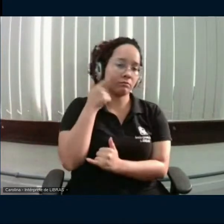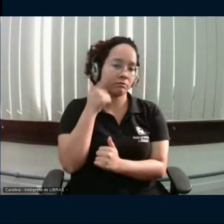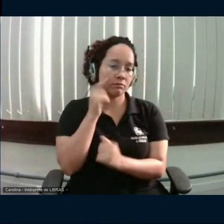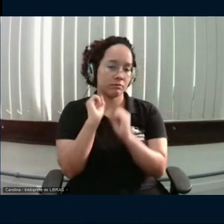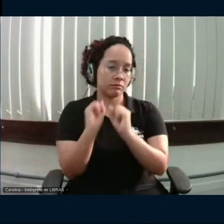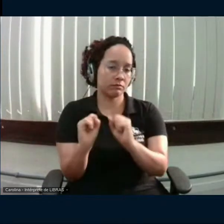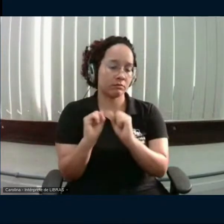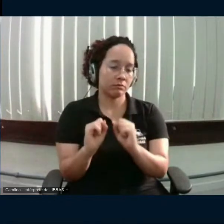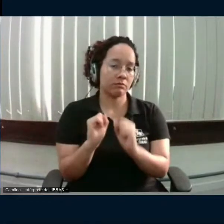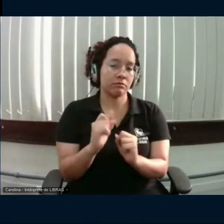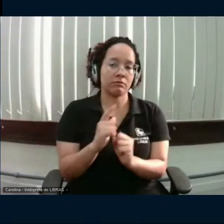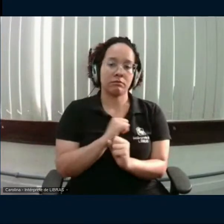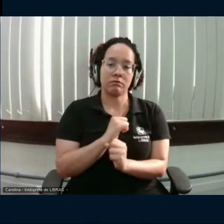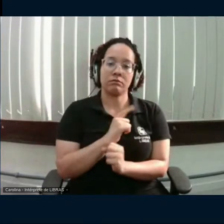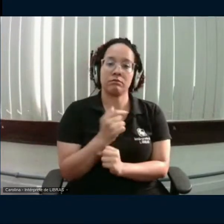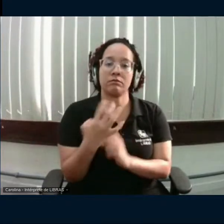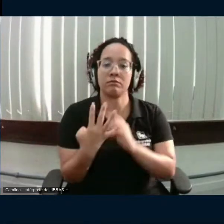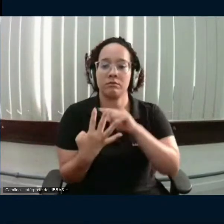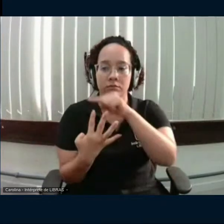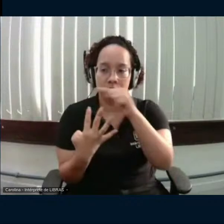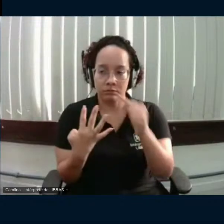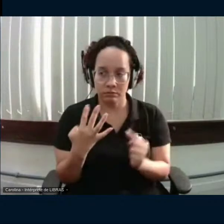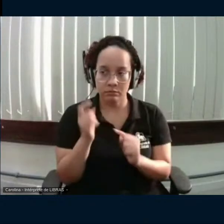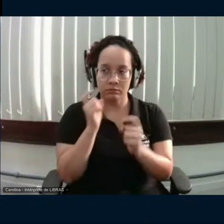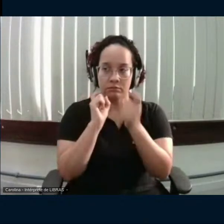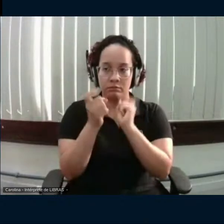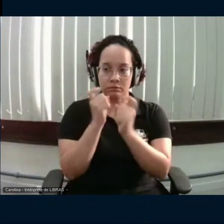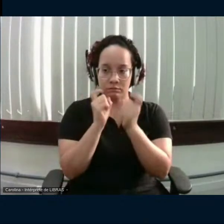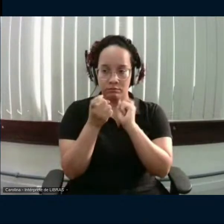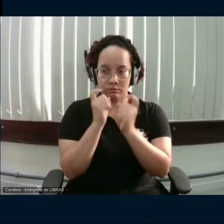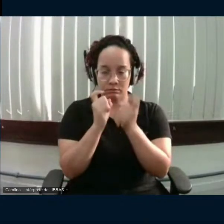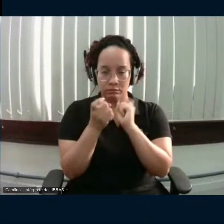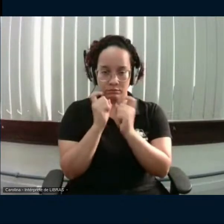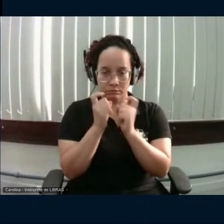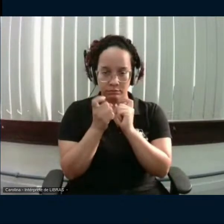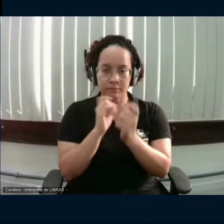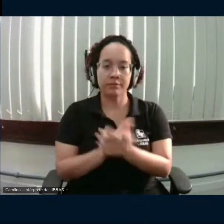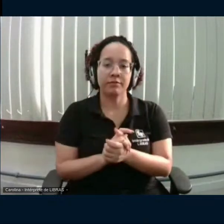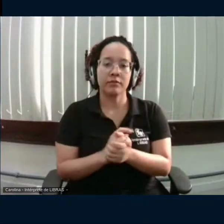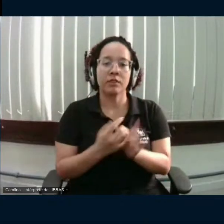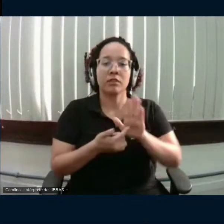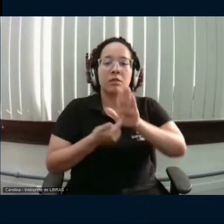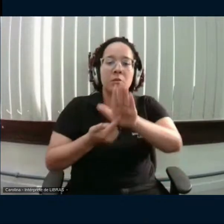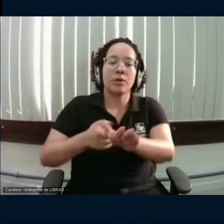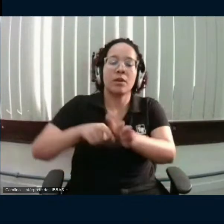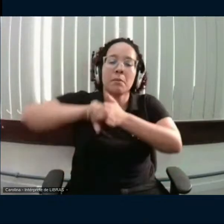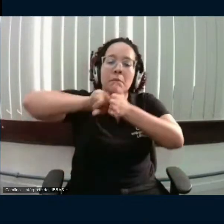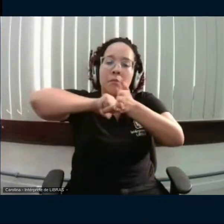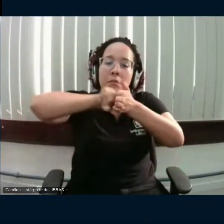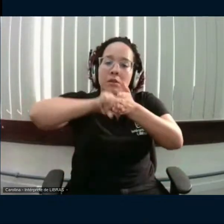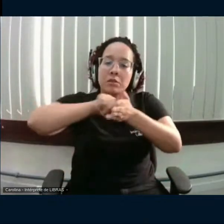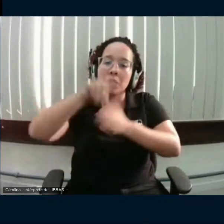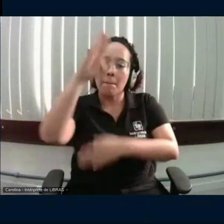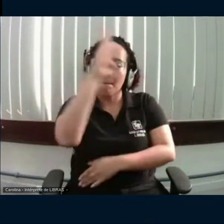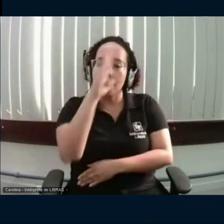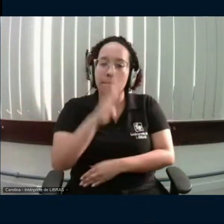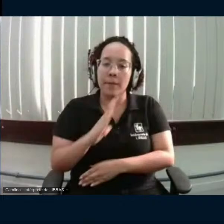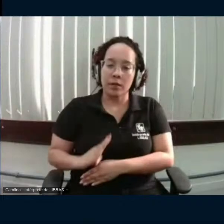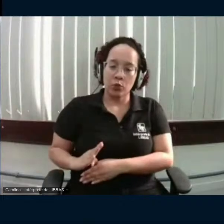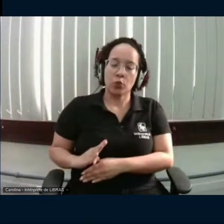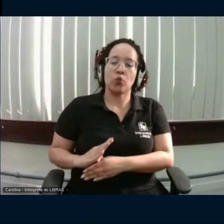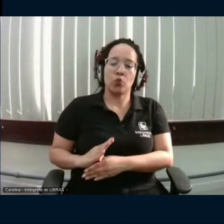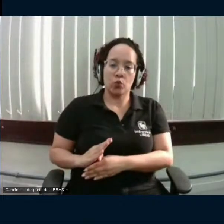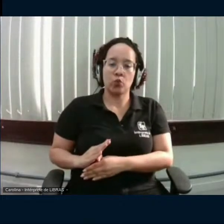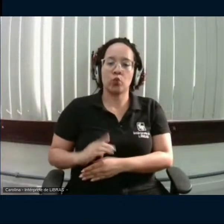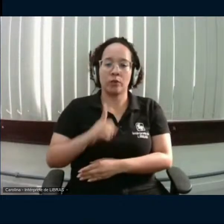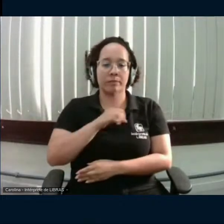né, as outras 4 sessões que nós tivemos, com apresentação das pesquisas do Brasil inteiro, inclusive sobre ensino médio,